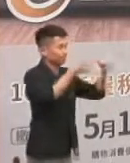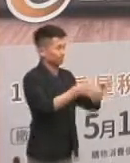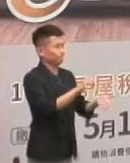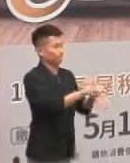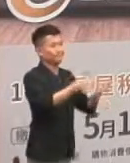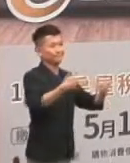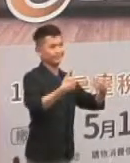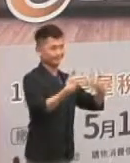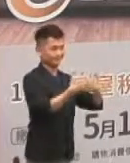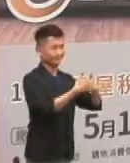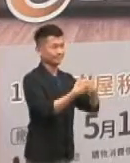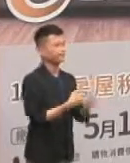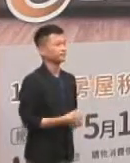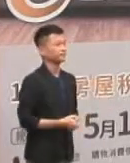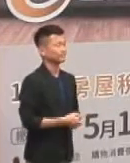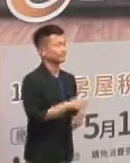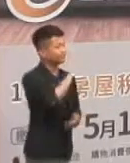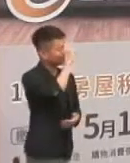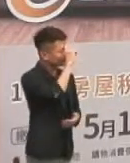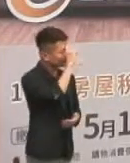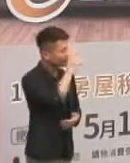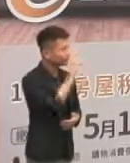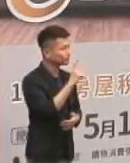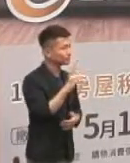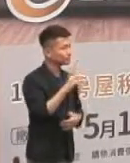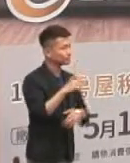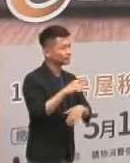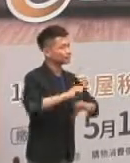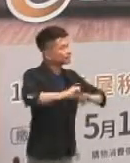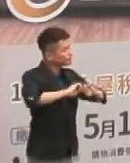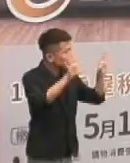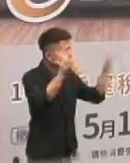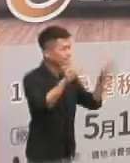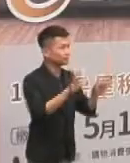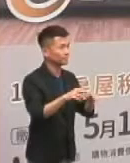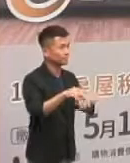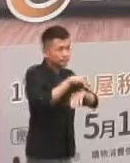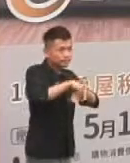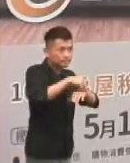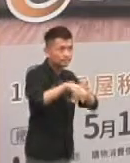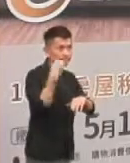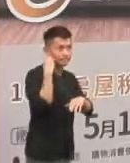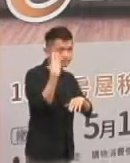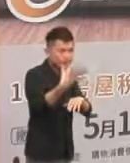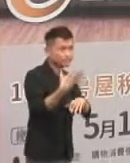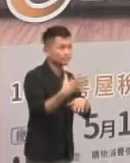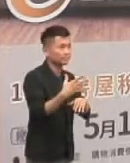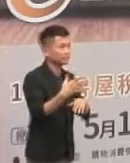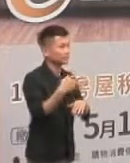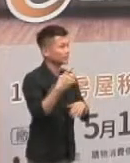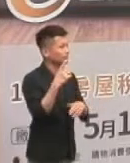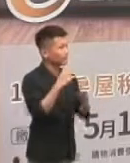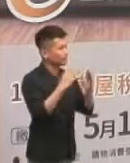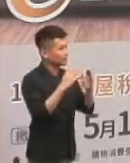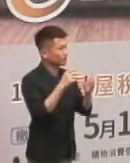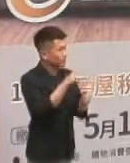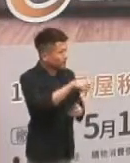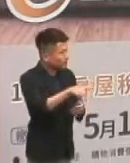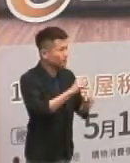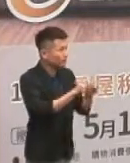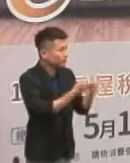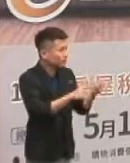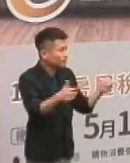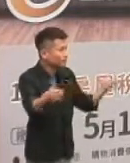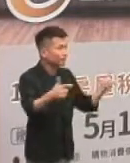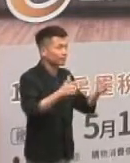开征前的记者会，就是希望能够来传达给大家呢全新不一样的资源，以及呢让我们所有的国